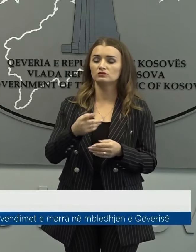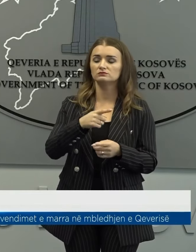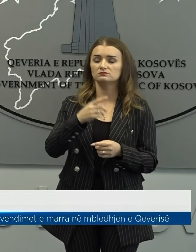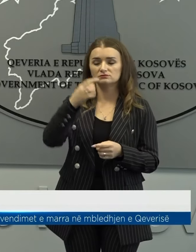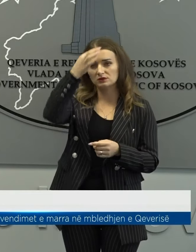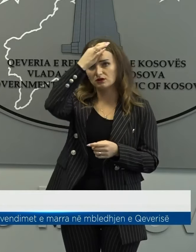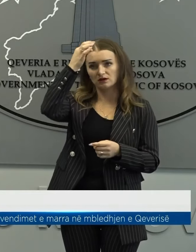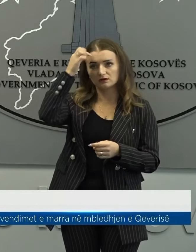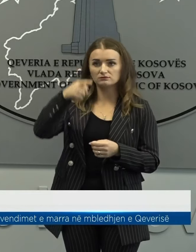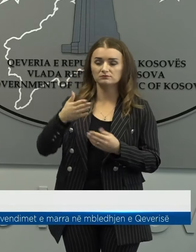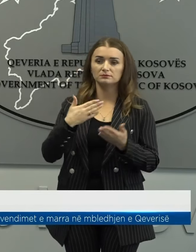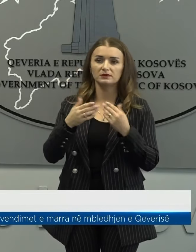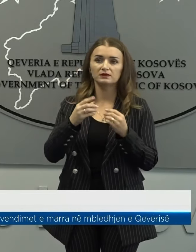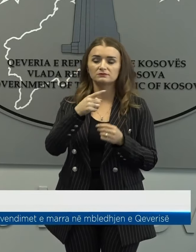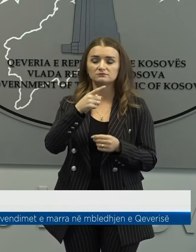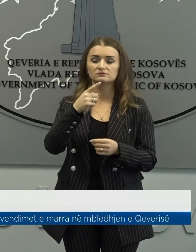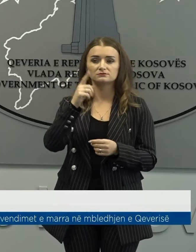duhet të